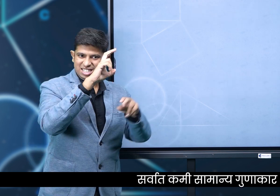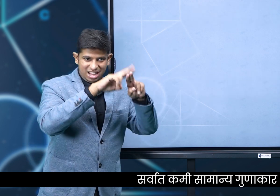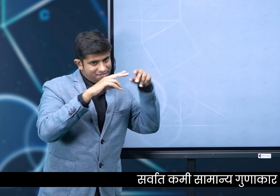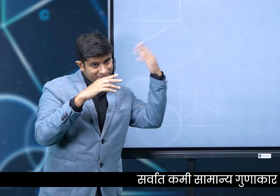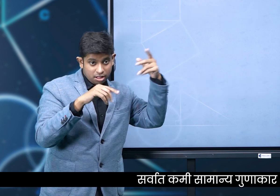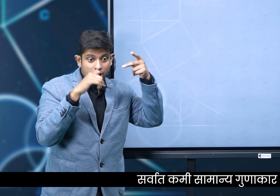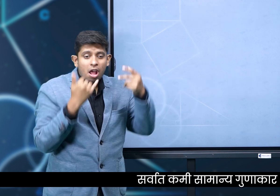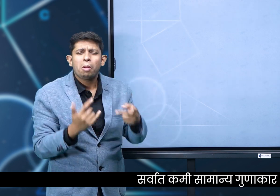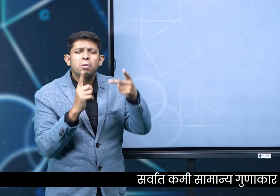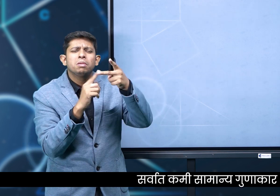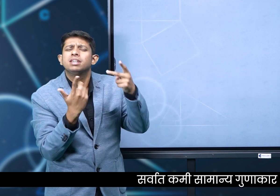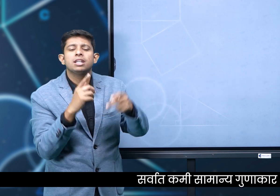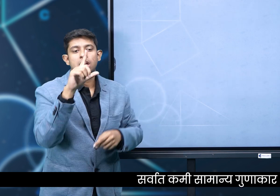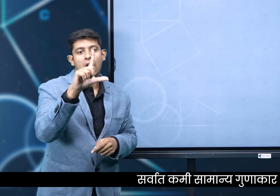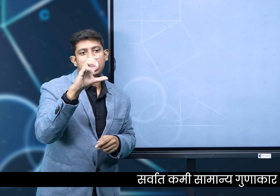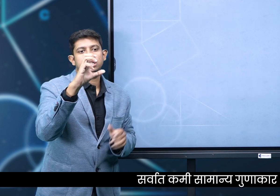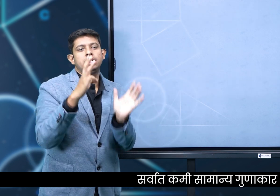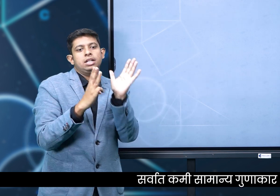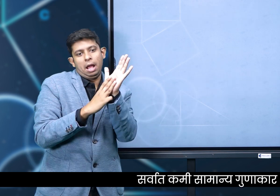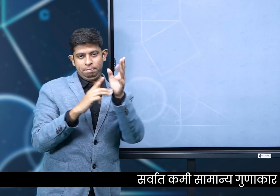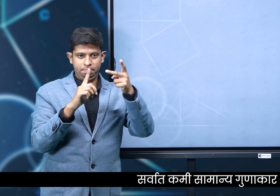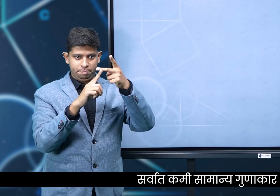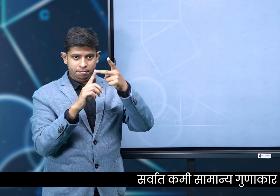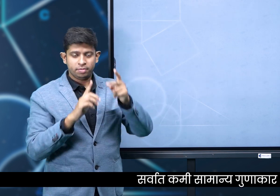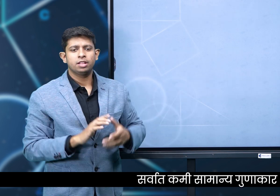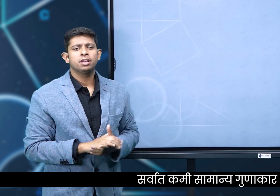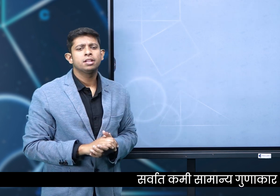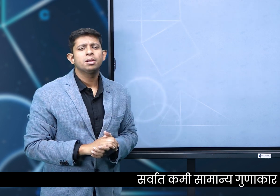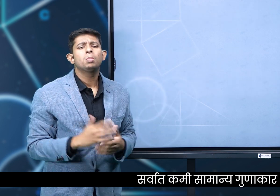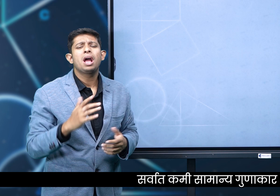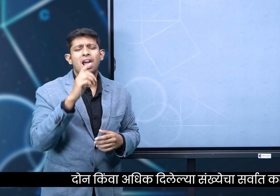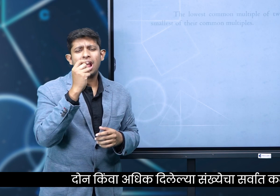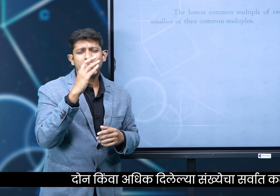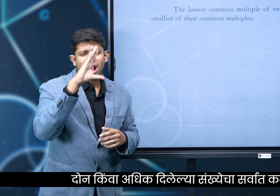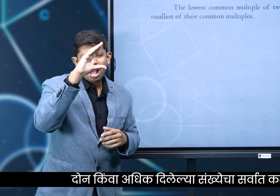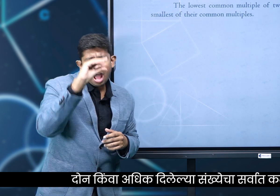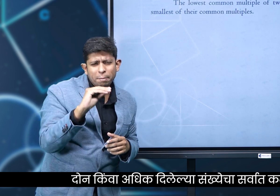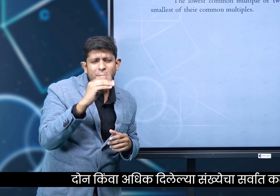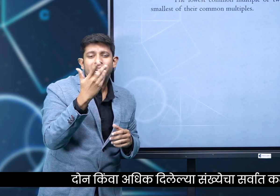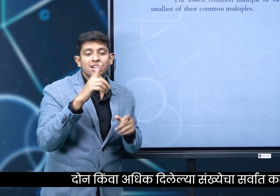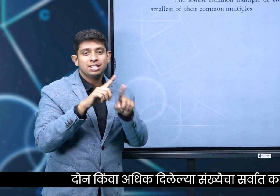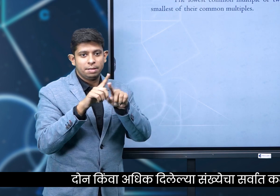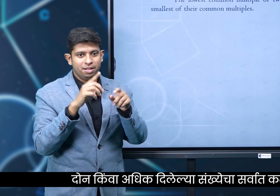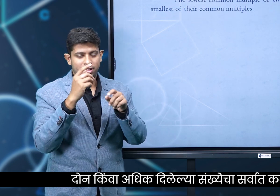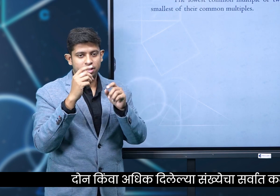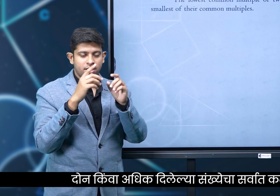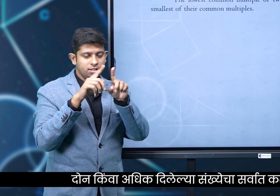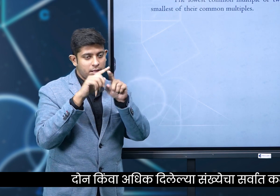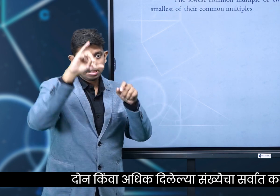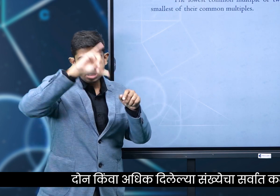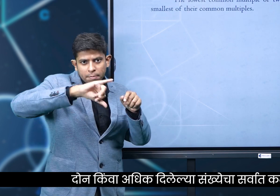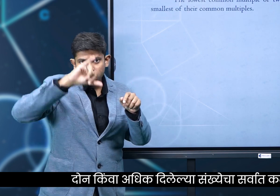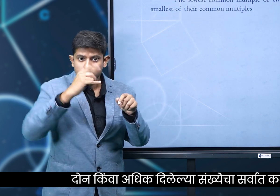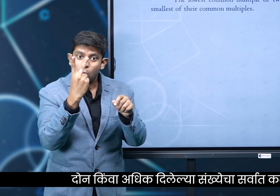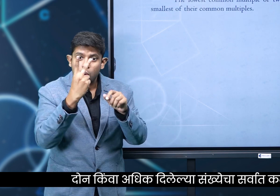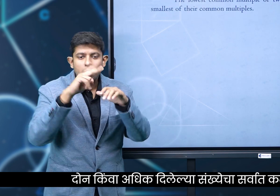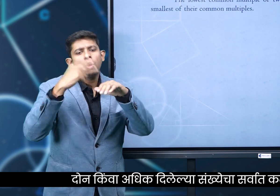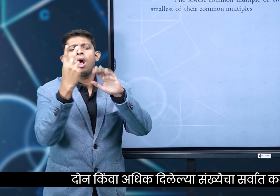सर्वात कमी सामान्य गुणाकार LCM. 2 किंवा अधिक दिलेल्या संख्येचा सर्वात कमी